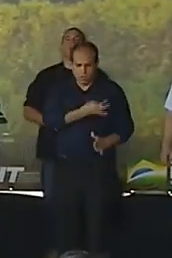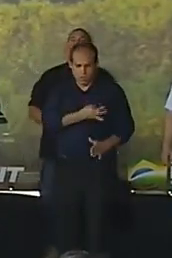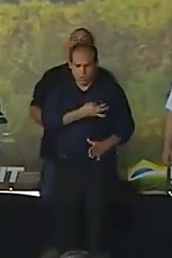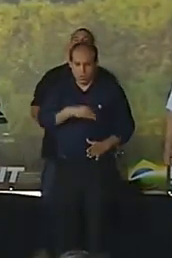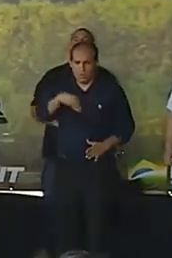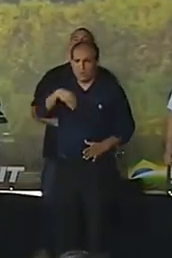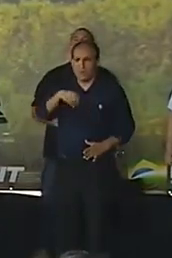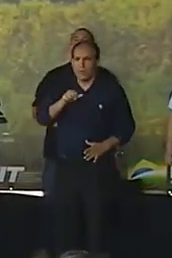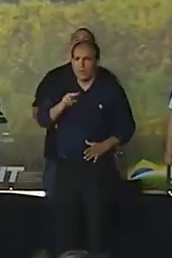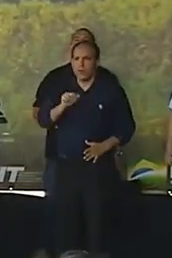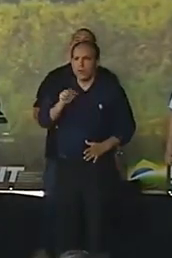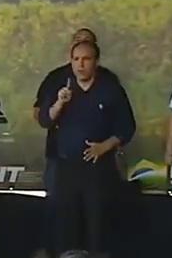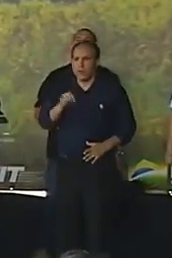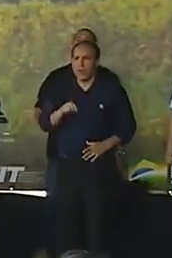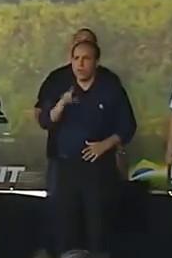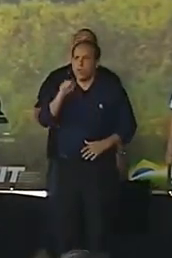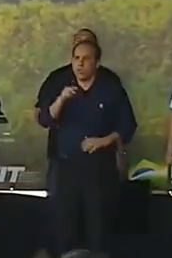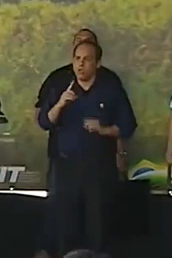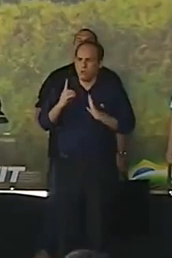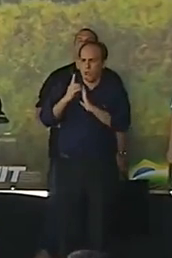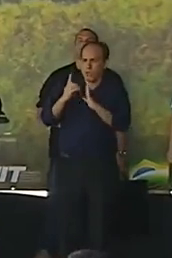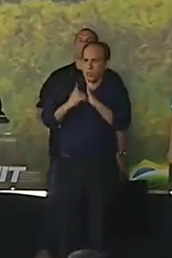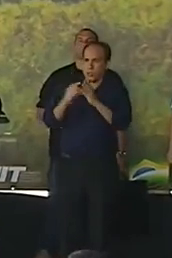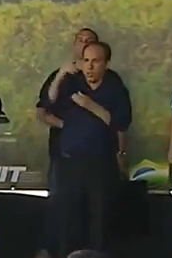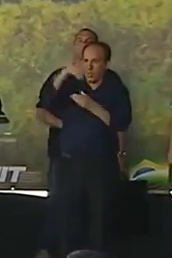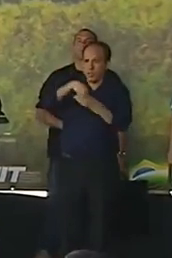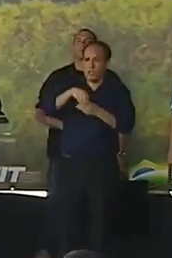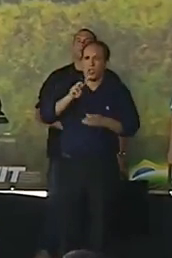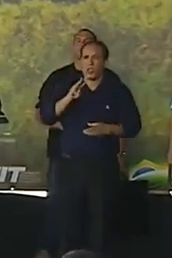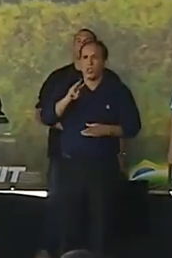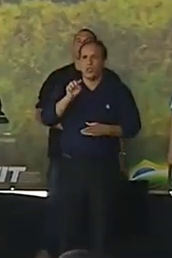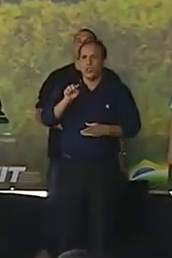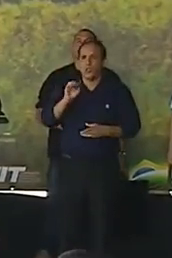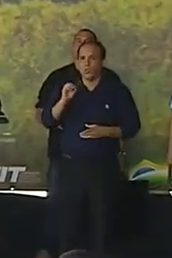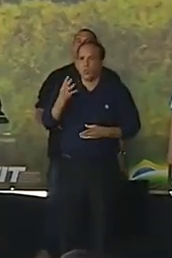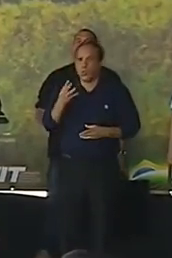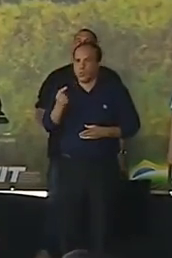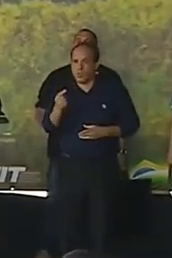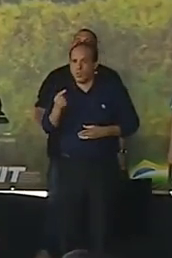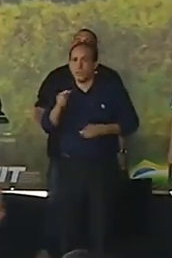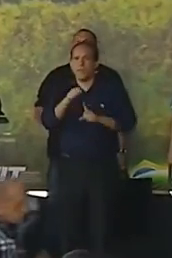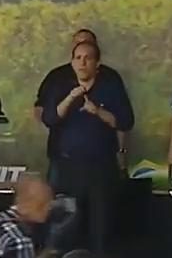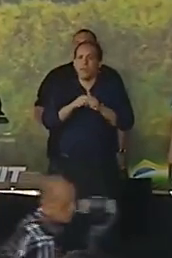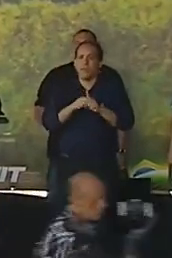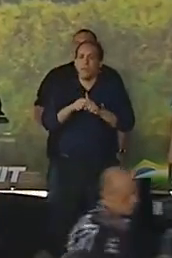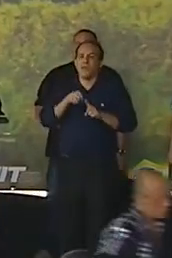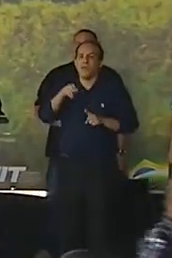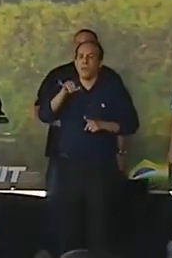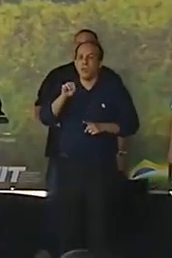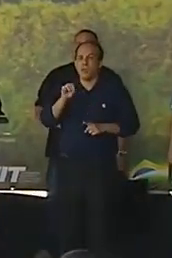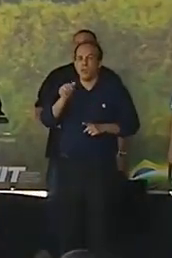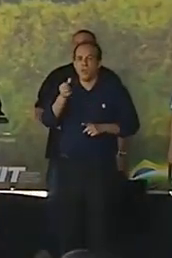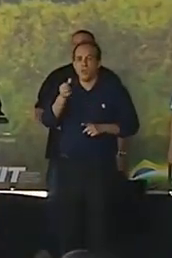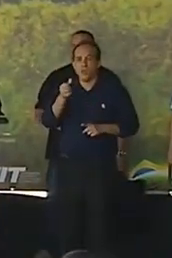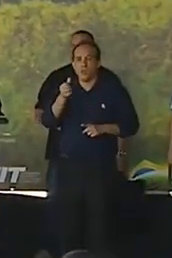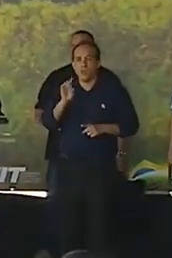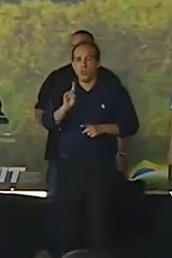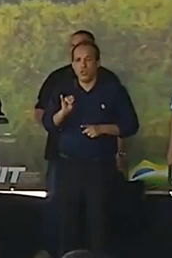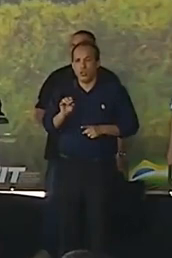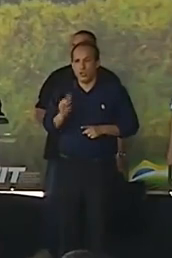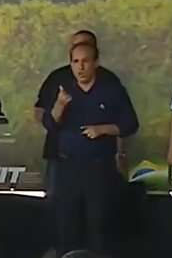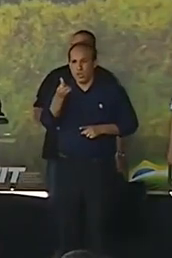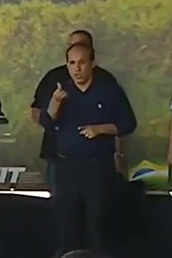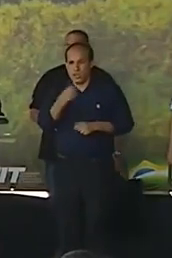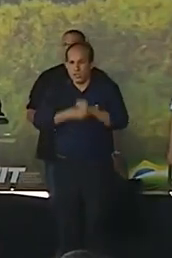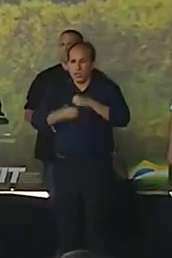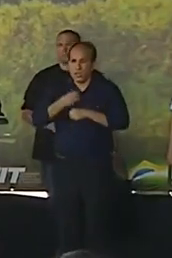Mauá, promulgado pelo Decreto 3047, de 6 de maio de 1999, e